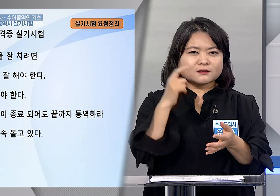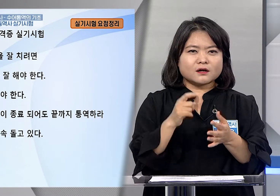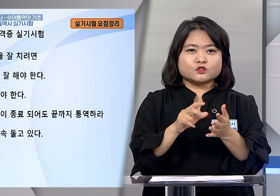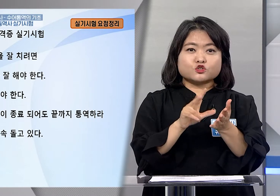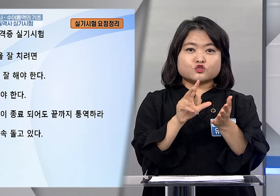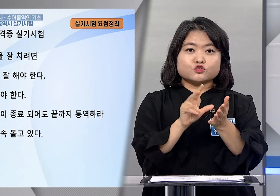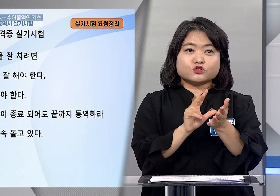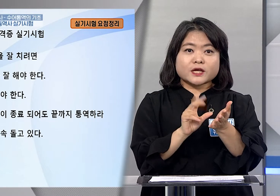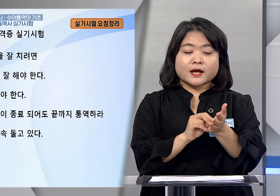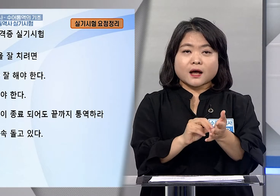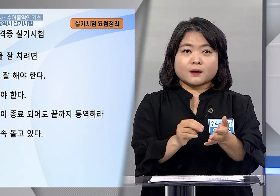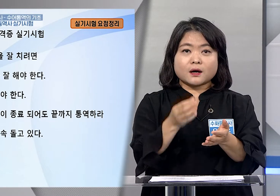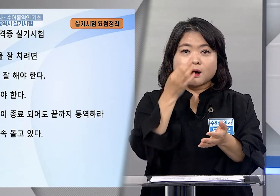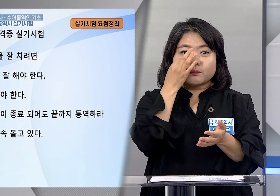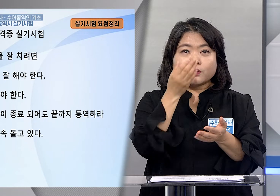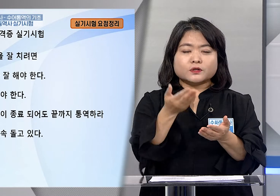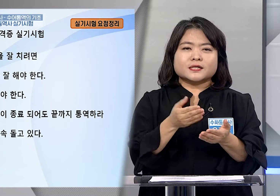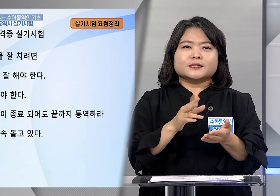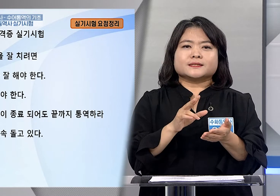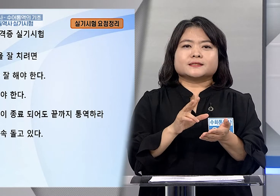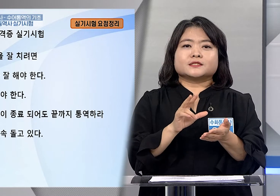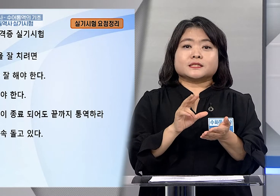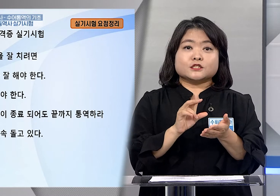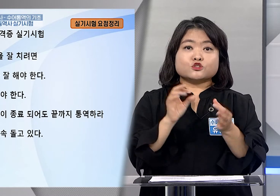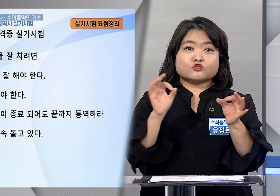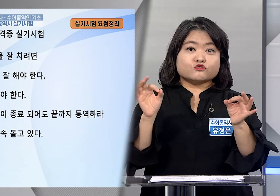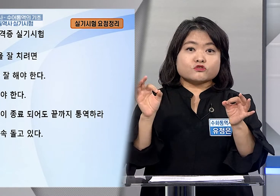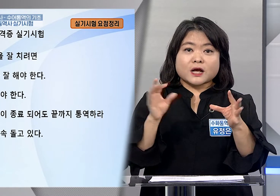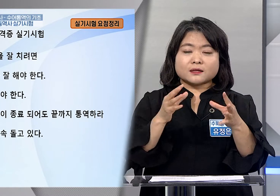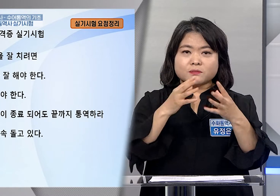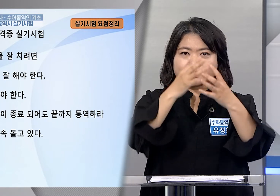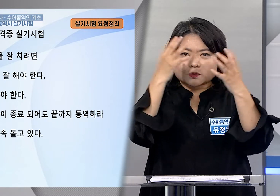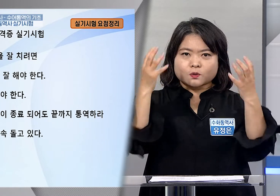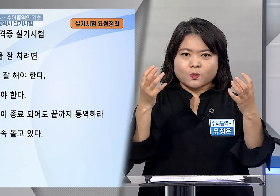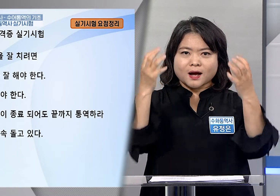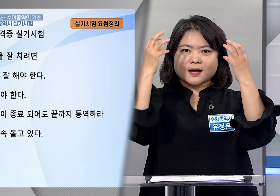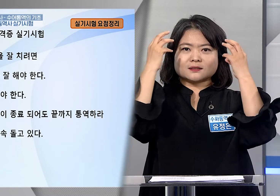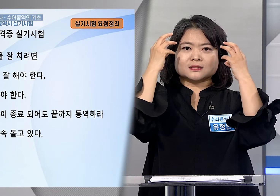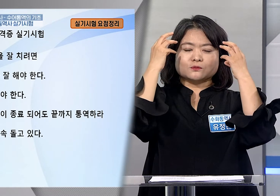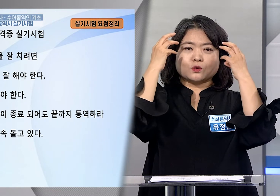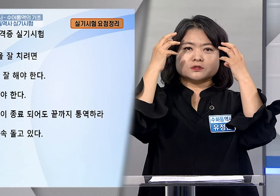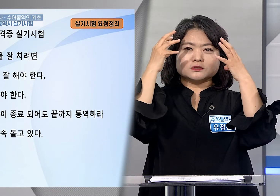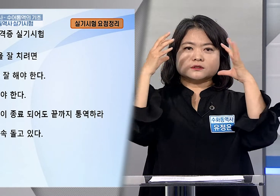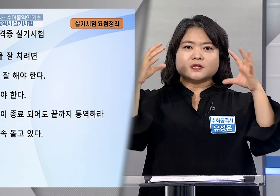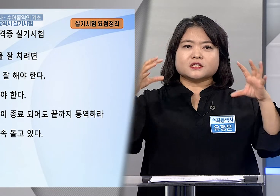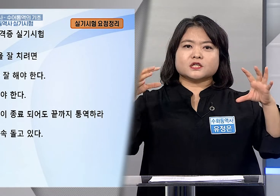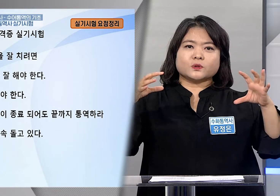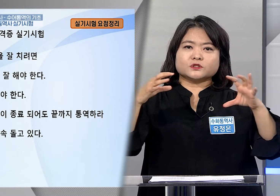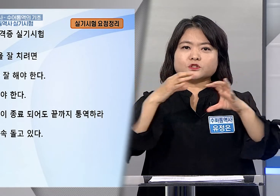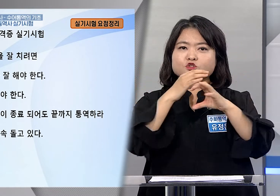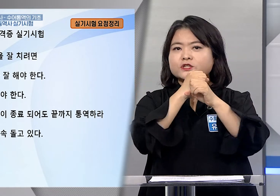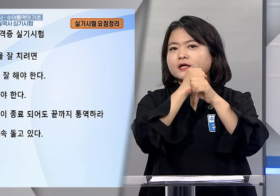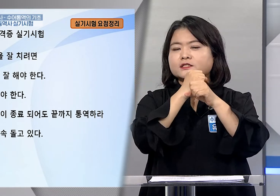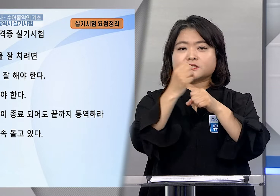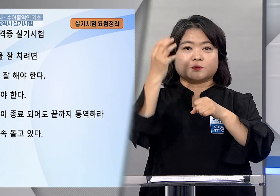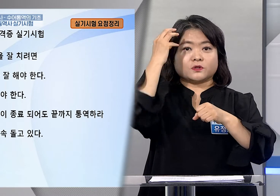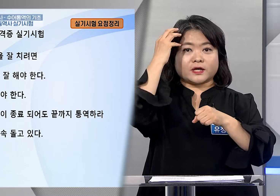걸 주제가 보여지는 순간 머릿속으로 확 그 모든 키워드를 축약해서 집어넣어야